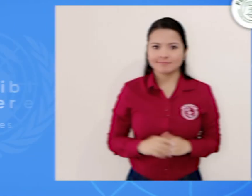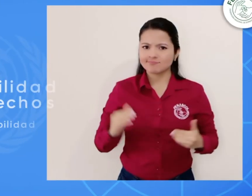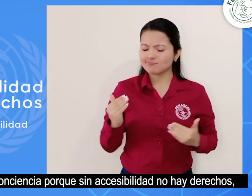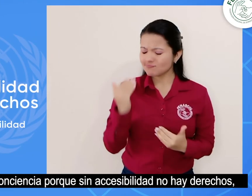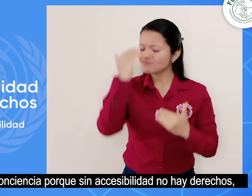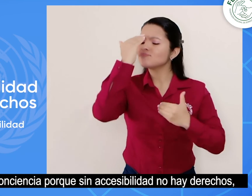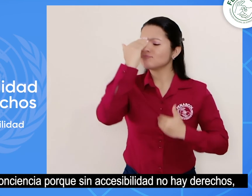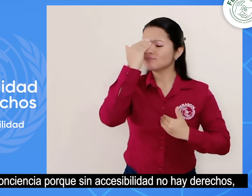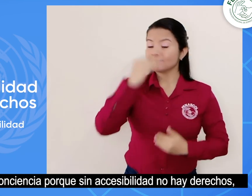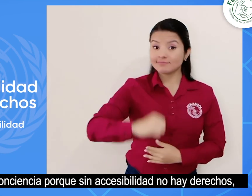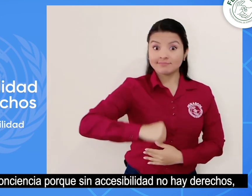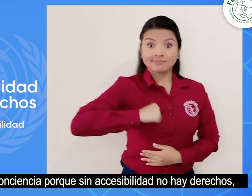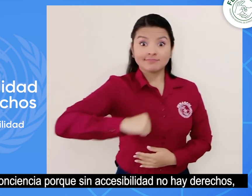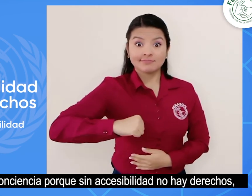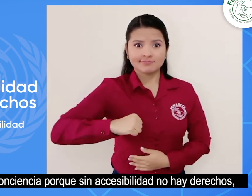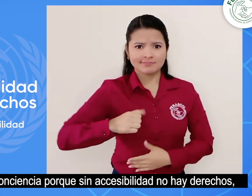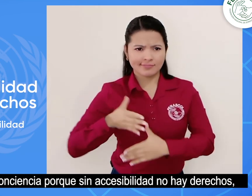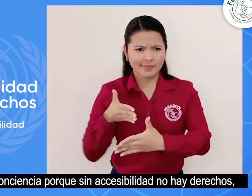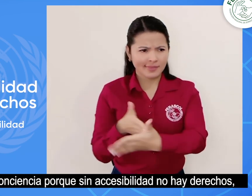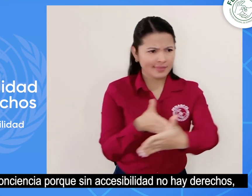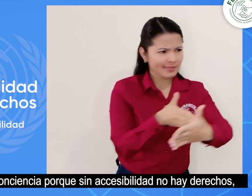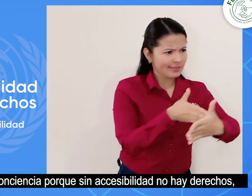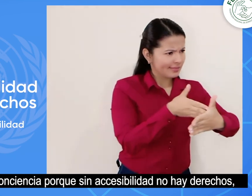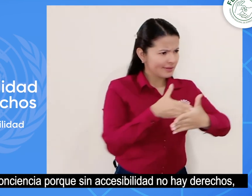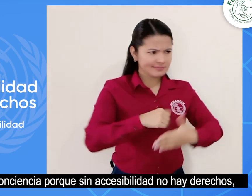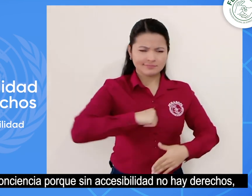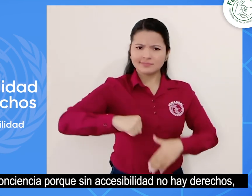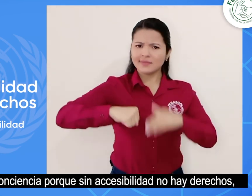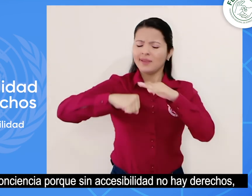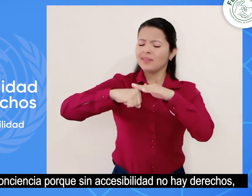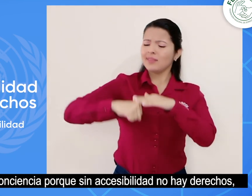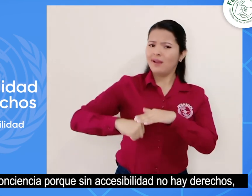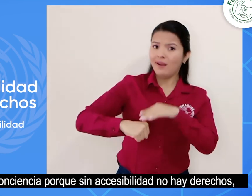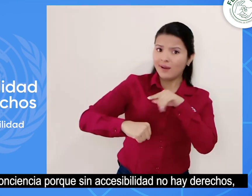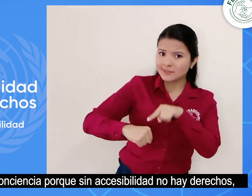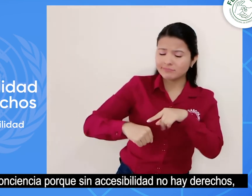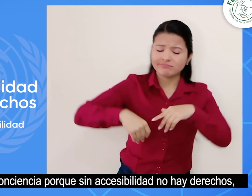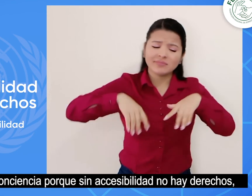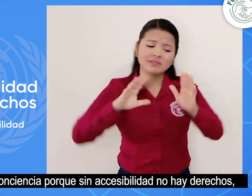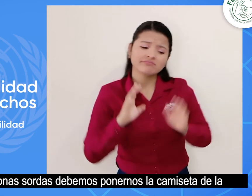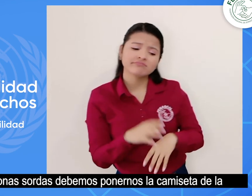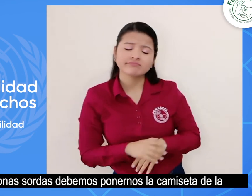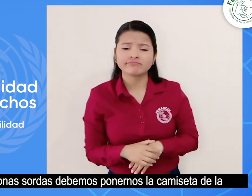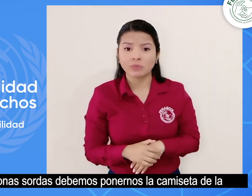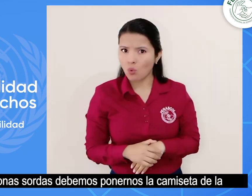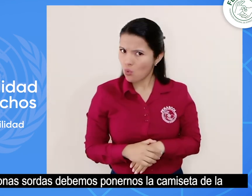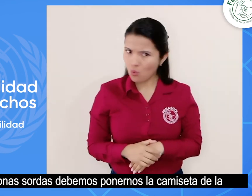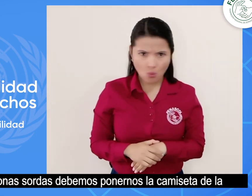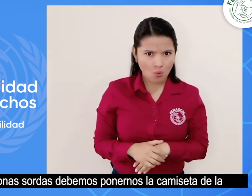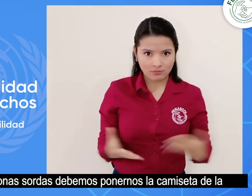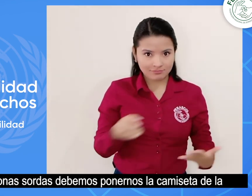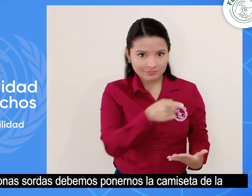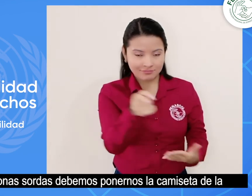Por una toma de conciencia, porque sin accesibilidad no hay derechos. Por eso,